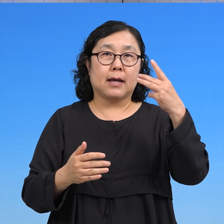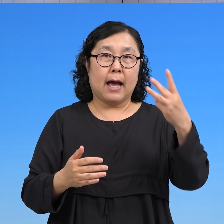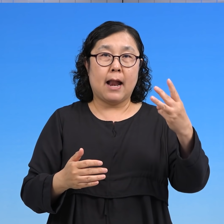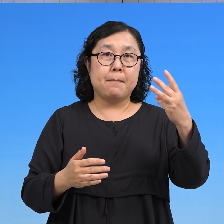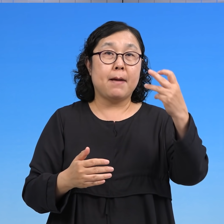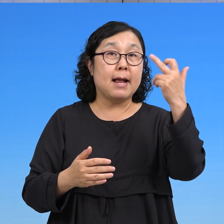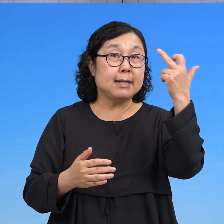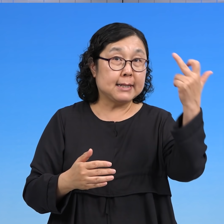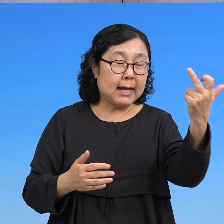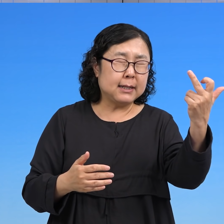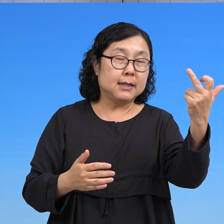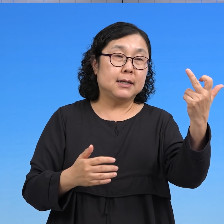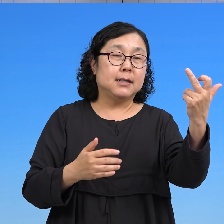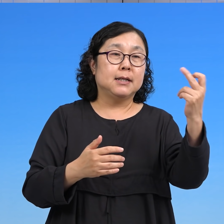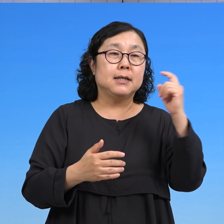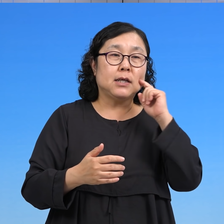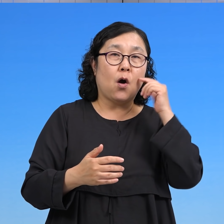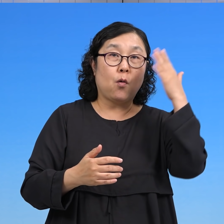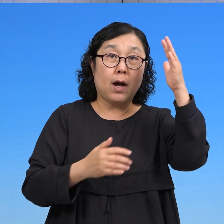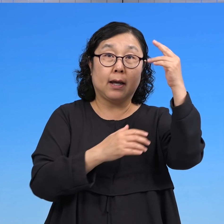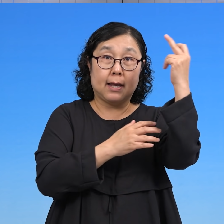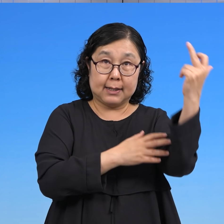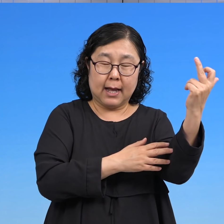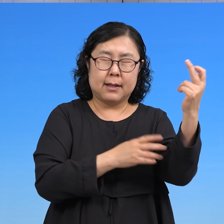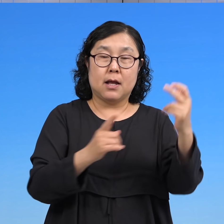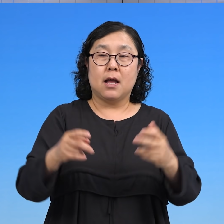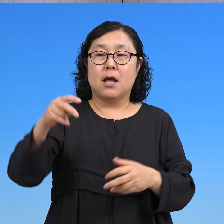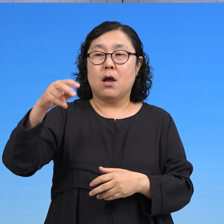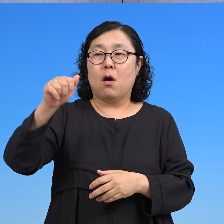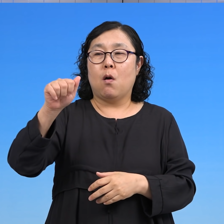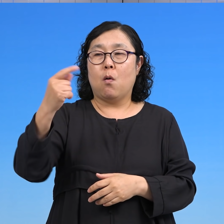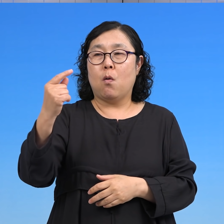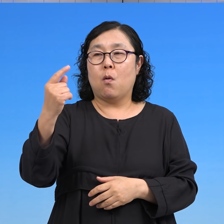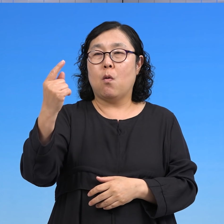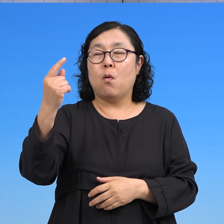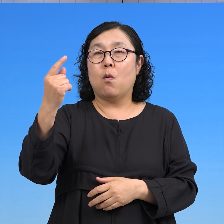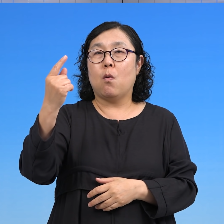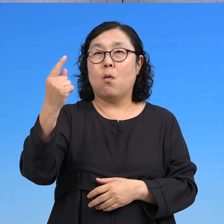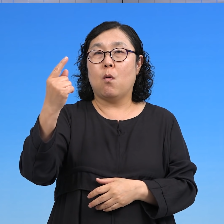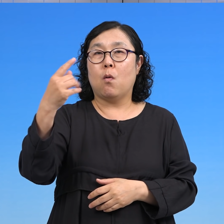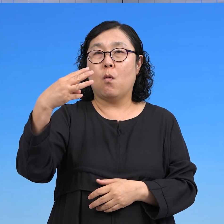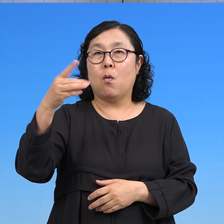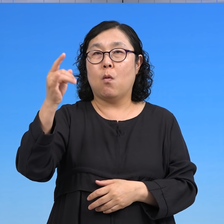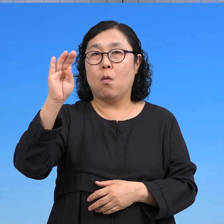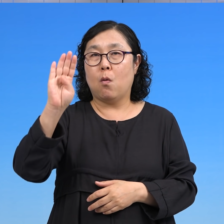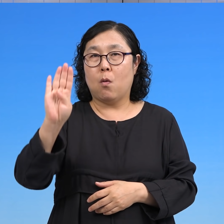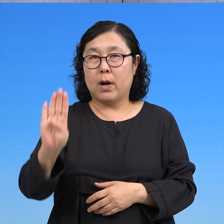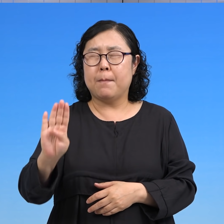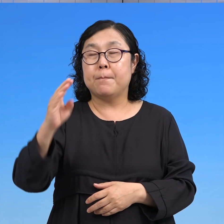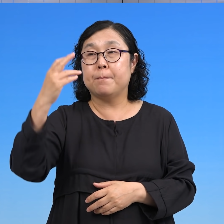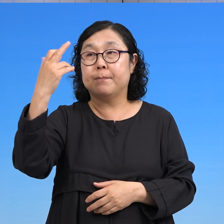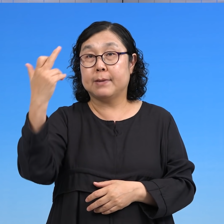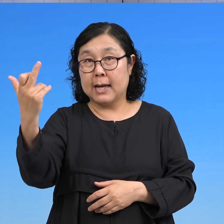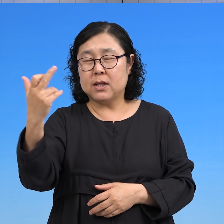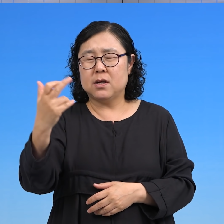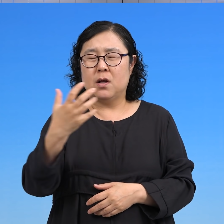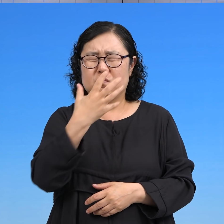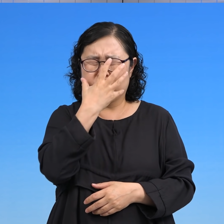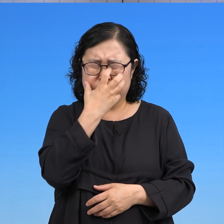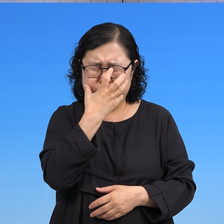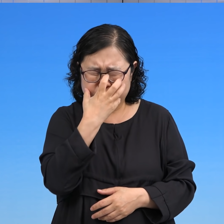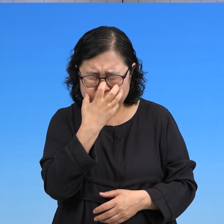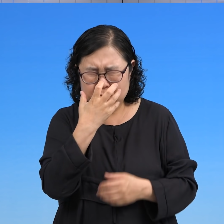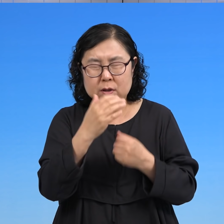갈멜산은 영광의 산, 승리의 산이라면 호렙산은 참 우울증으로 비참하고